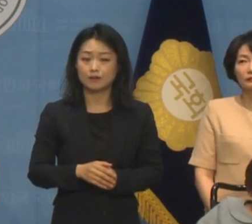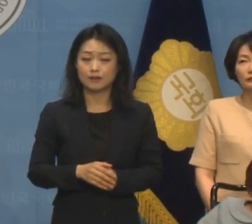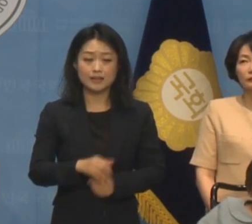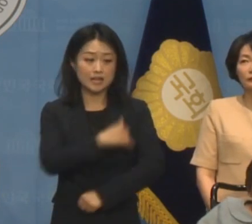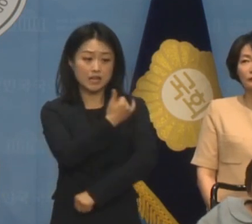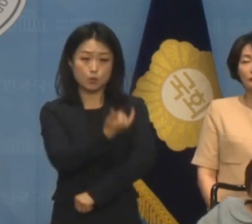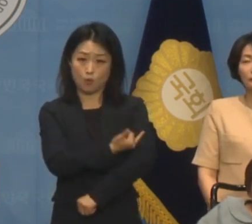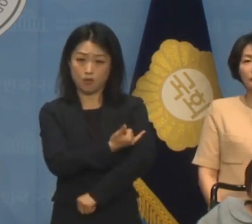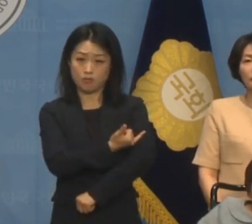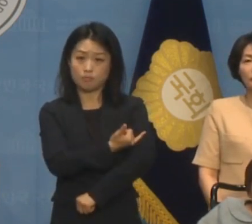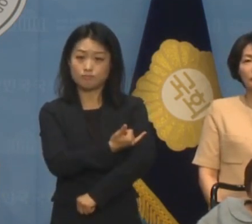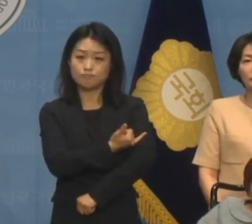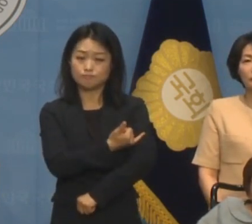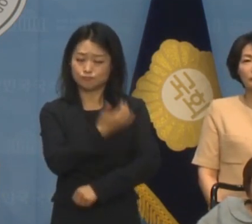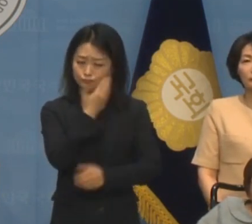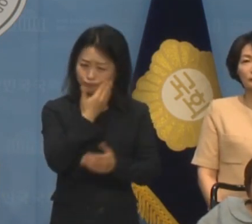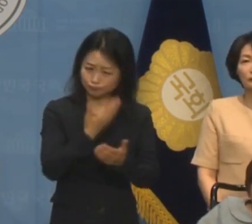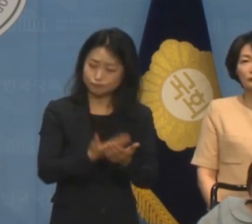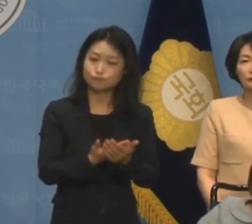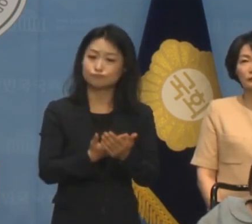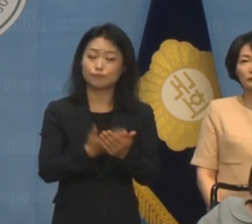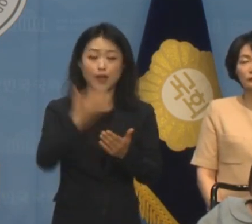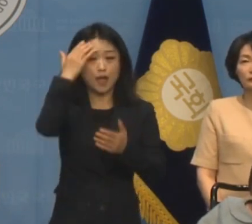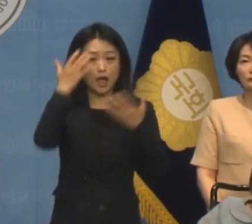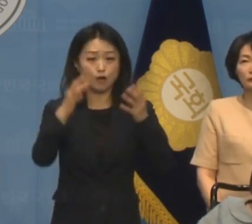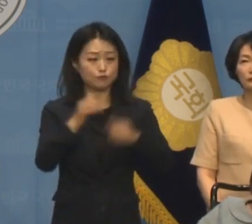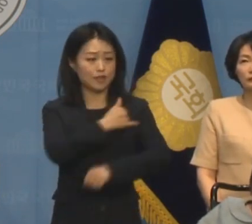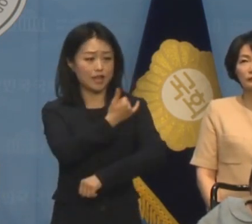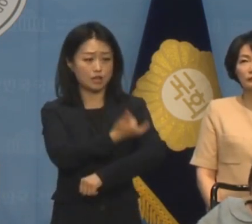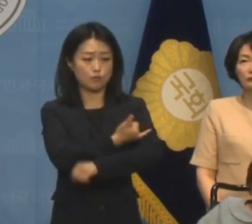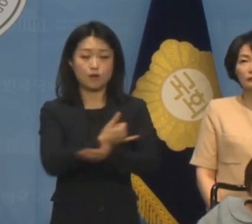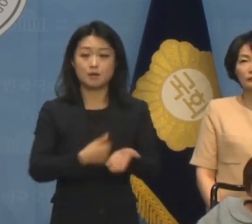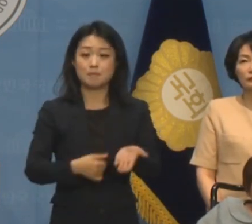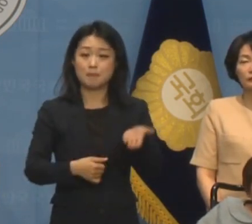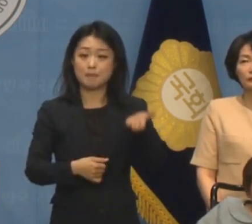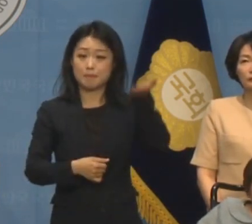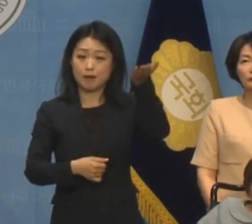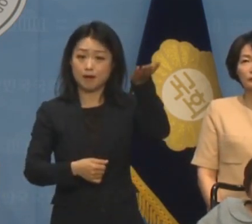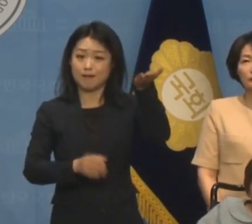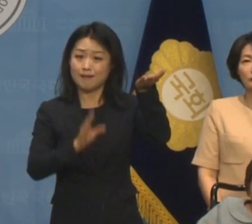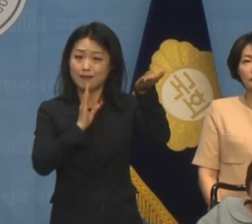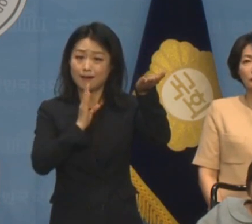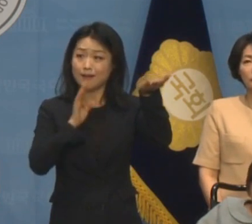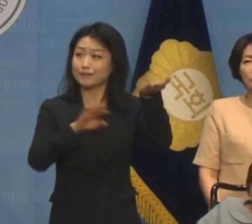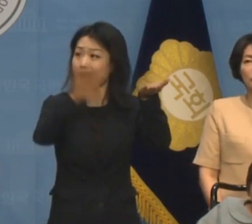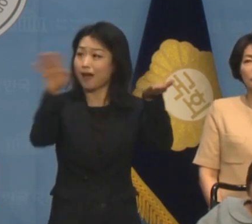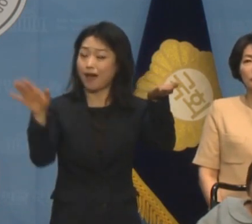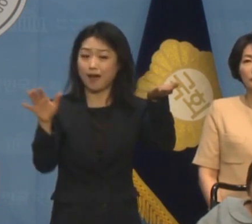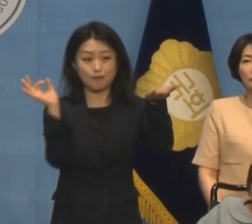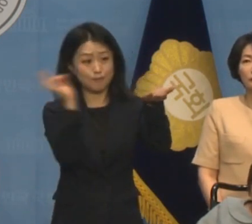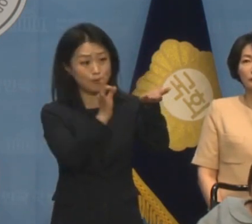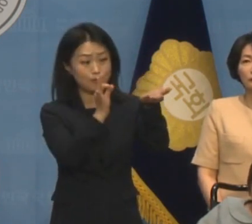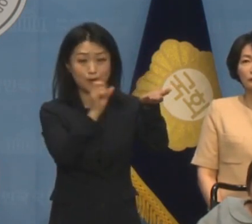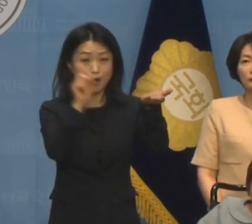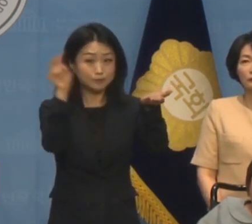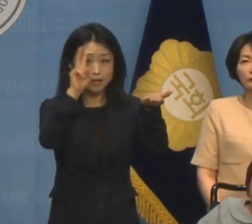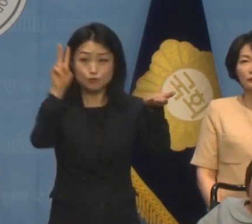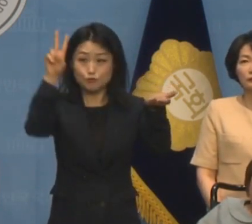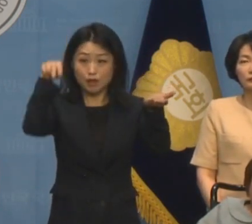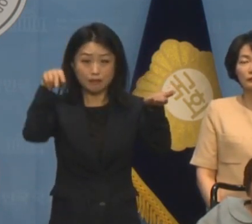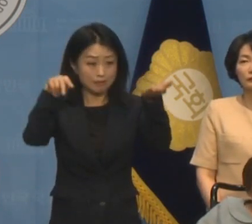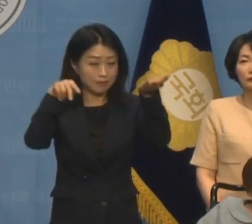인권, 그리고 수준 높은 대한민국이라고 하는 이 나라에서 유엔의 장애인